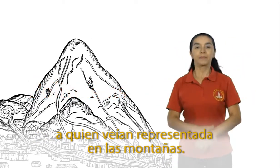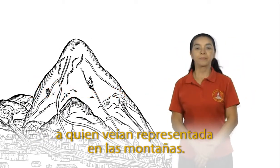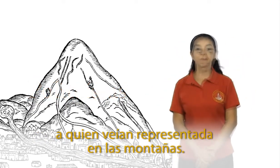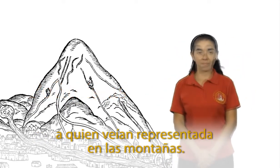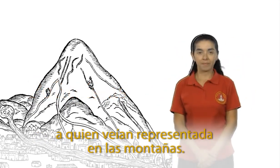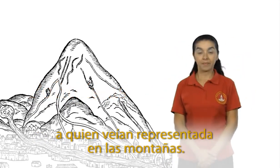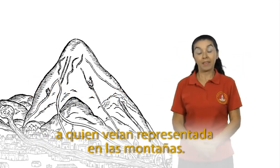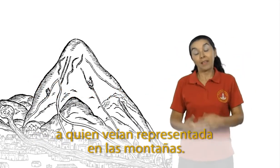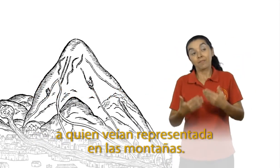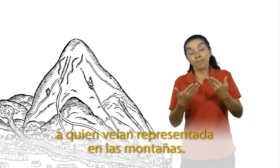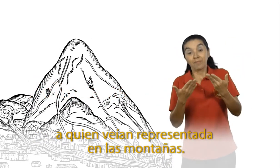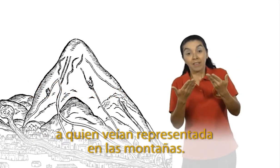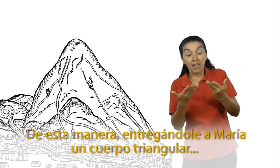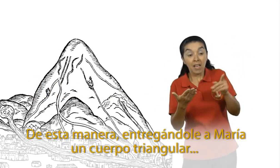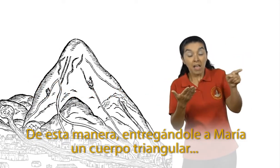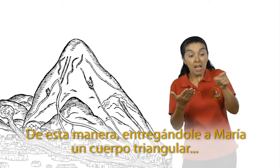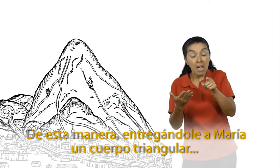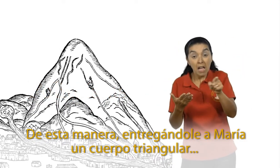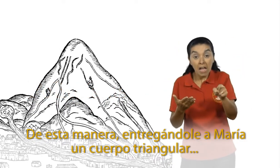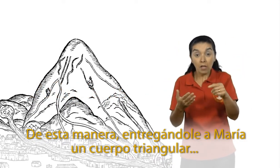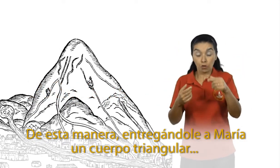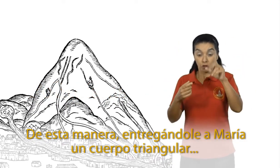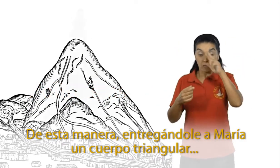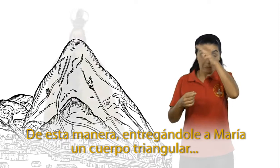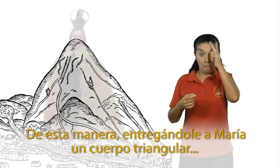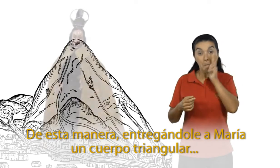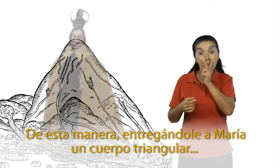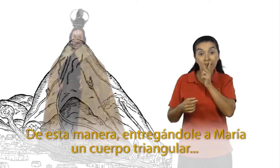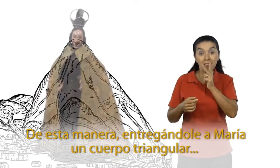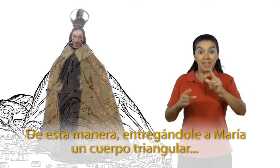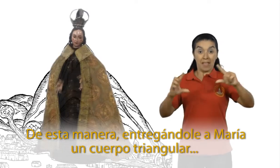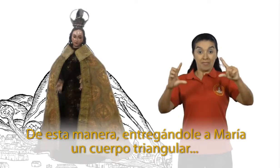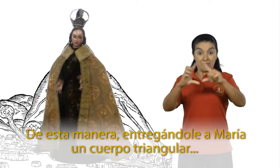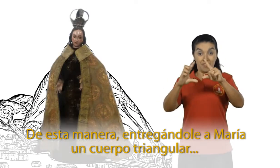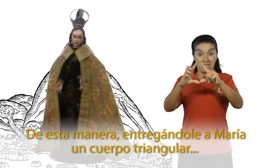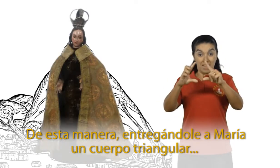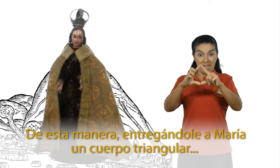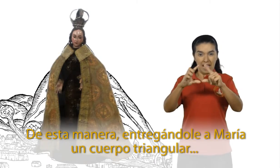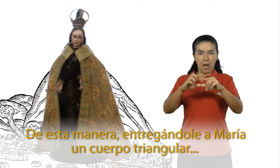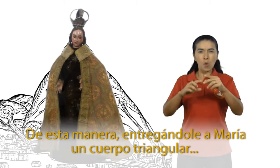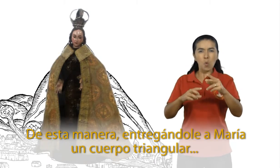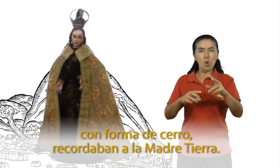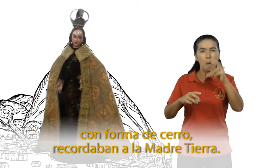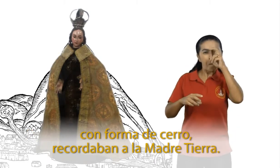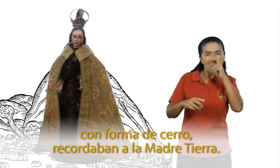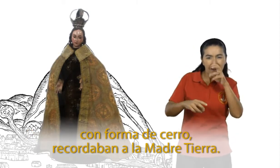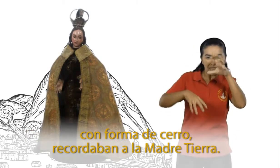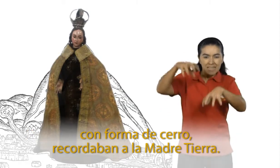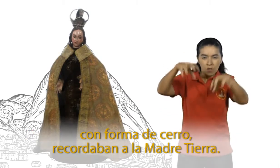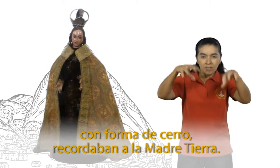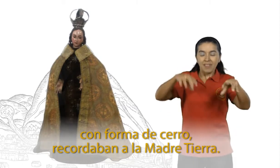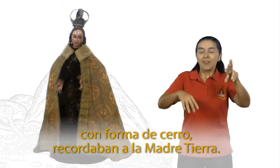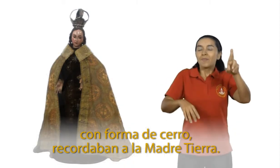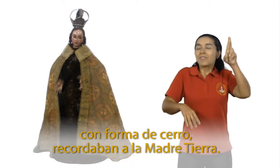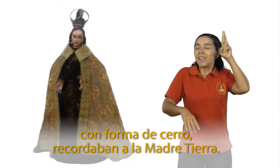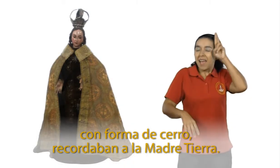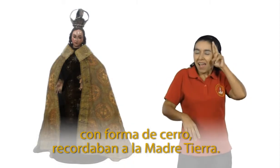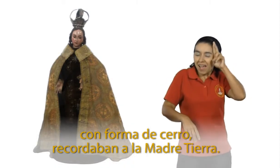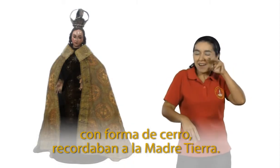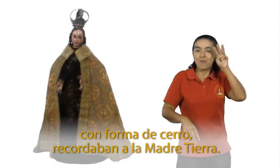montañas. De esta manera, entregándole a María un cuerpo triangular, con forma de cerro, recordaban a